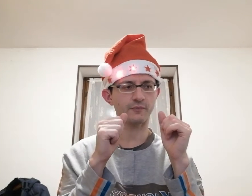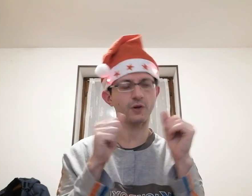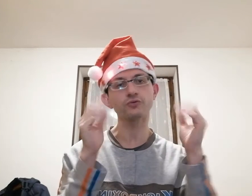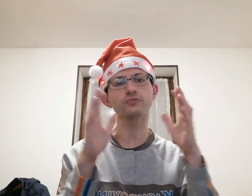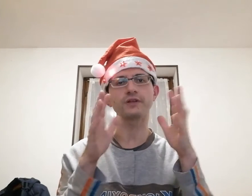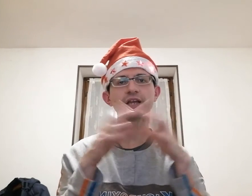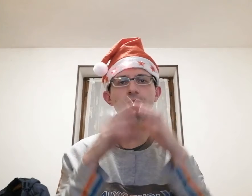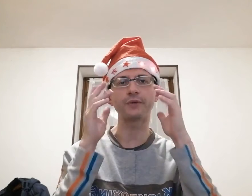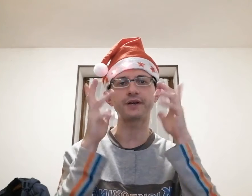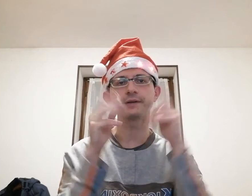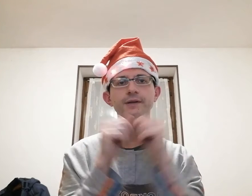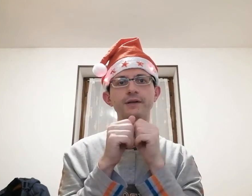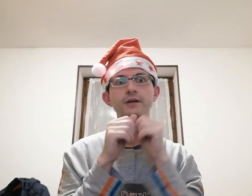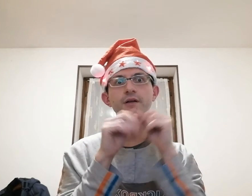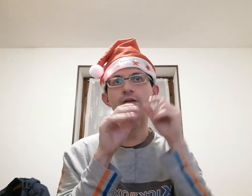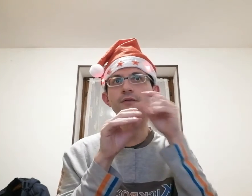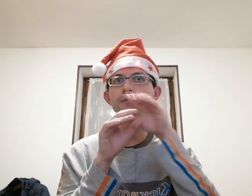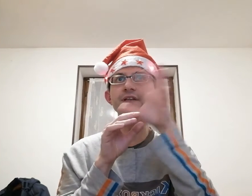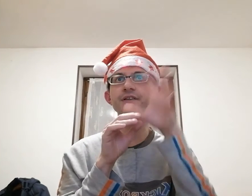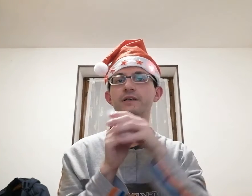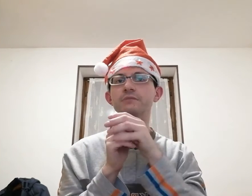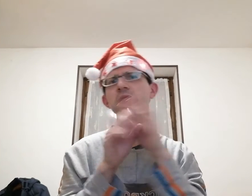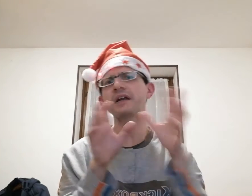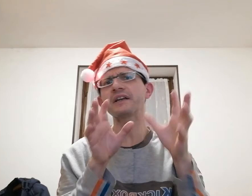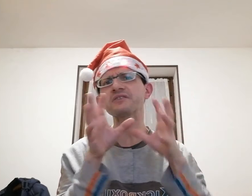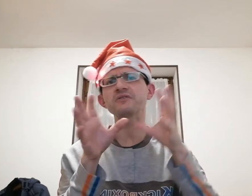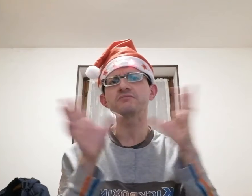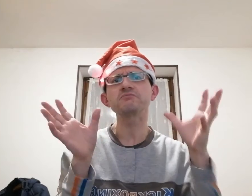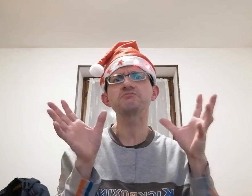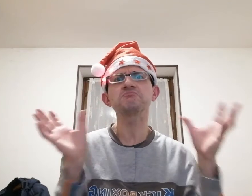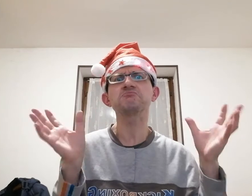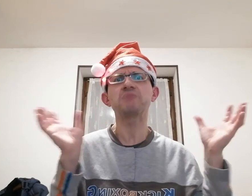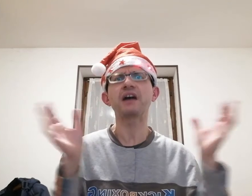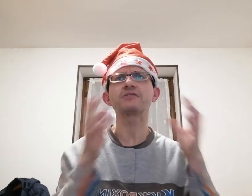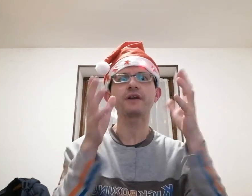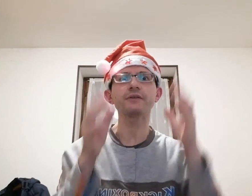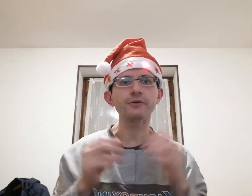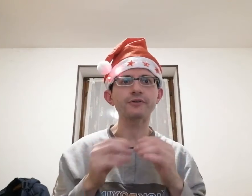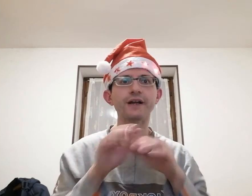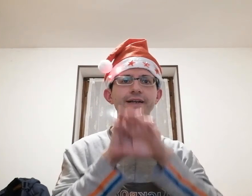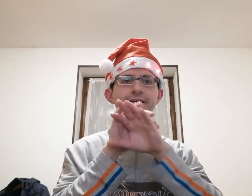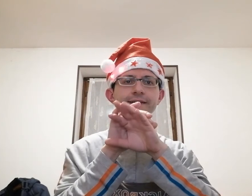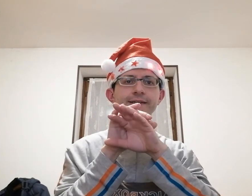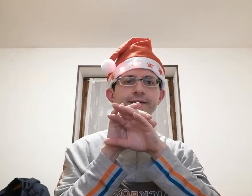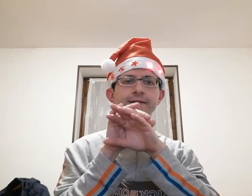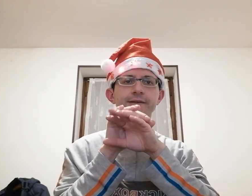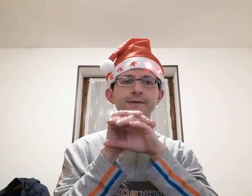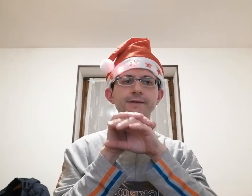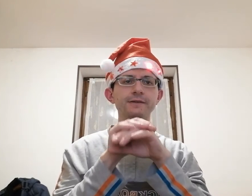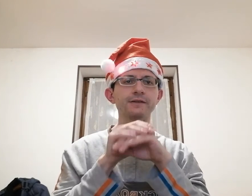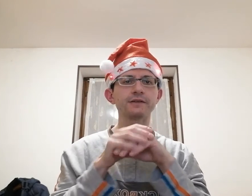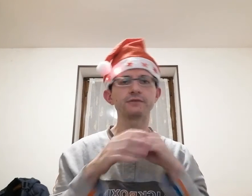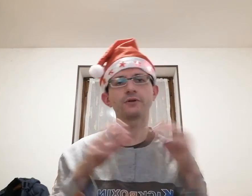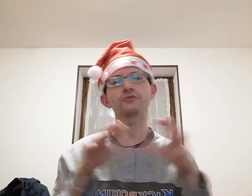ho tutto il tempo per vedere se ma riesco a trovare qualcosa anche non